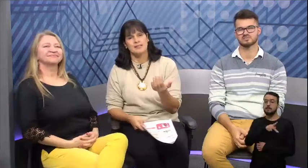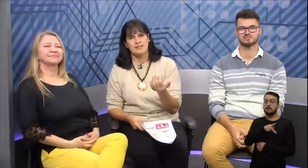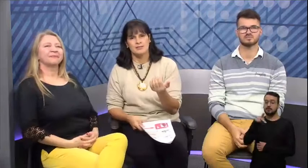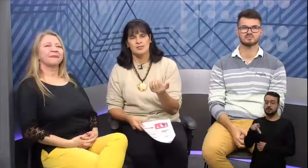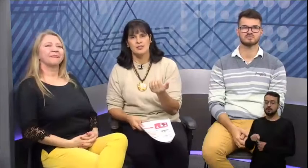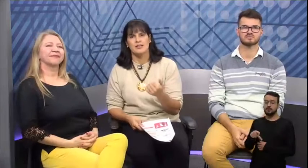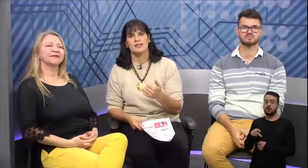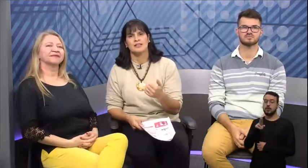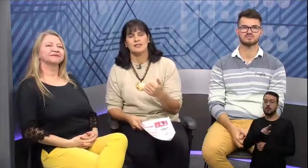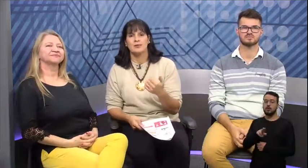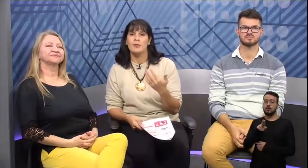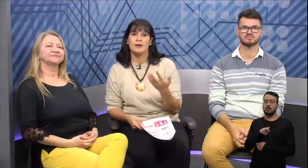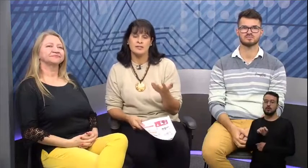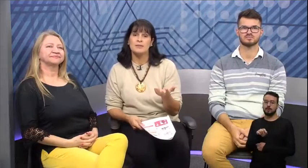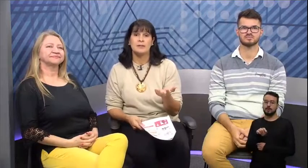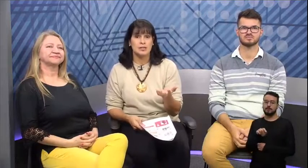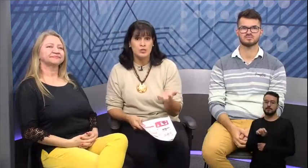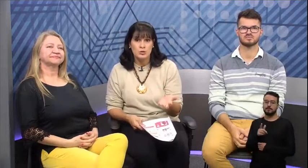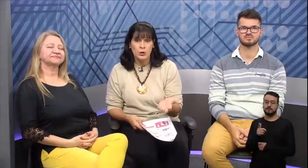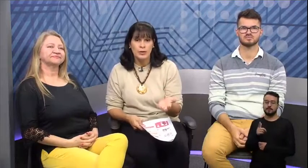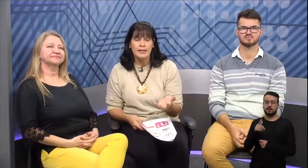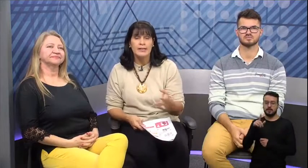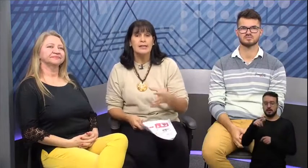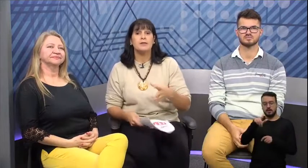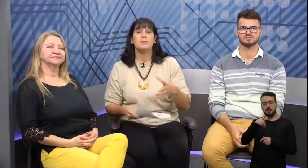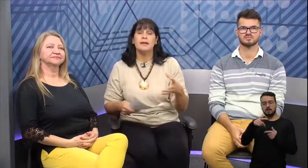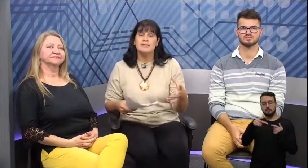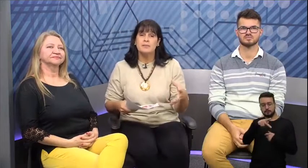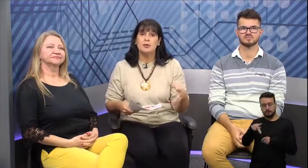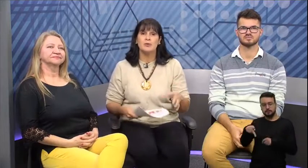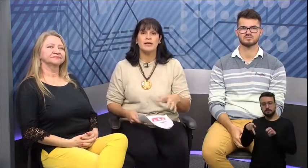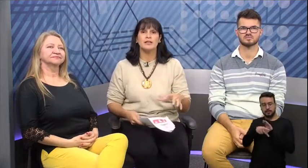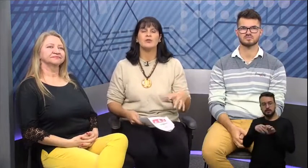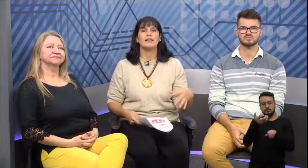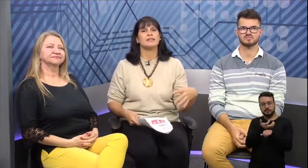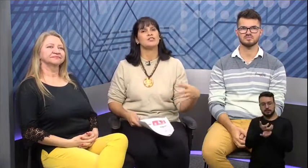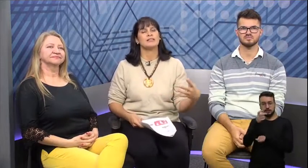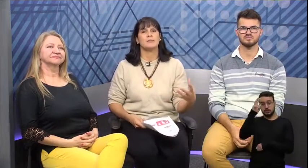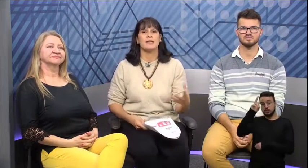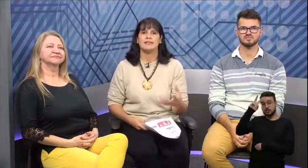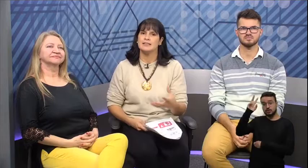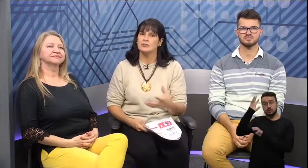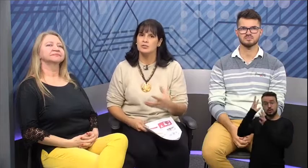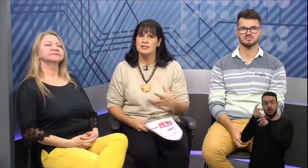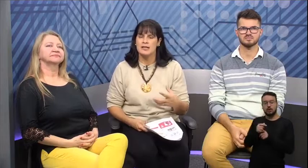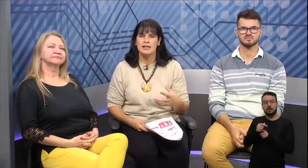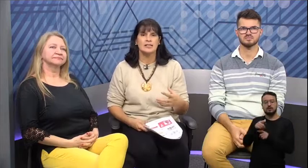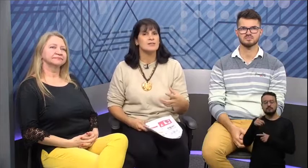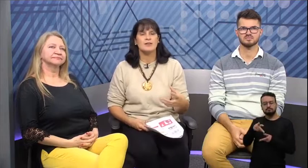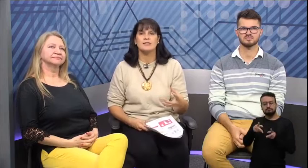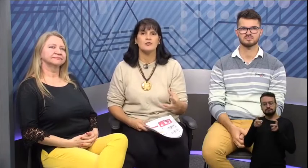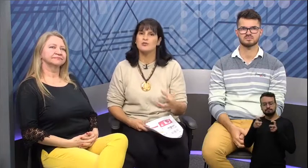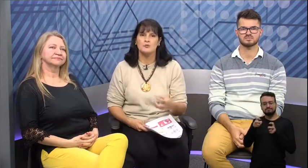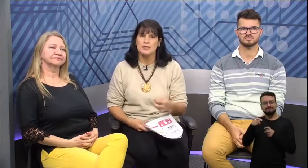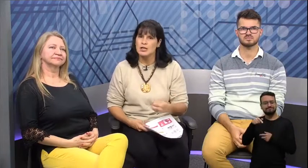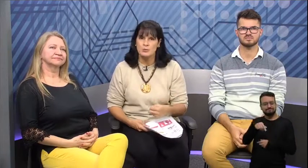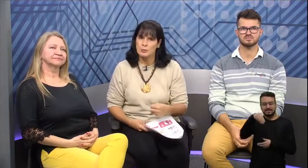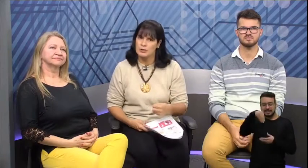questão com a disciplina de História, que percebeu que aquilo que ela tinha que trabalhar dentro de sala não estava sendo suficiente para o